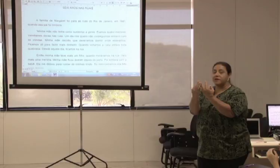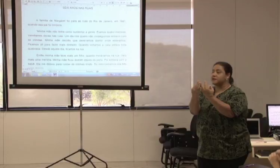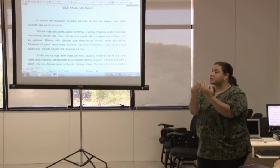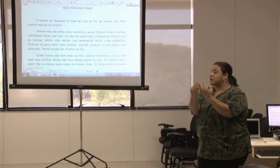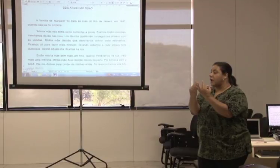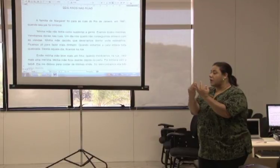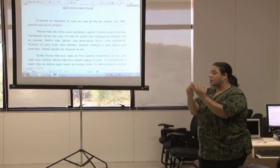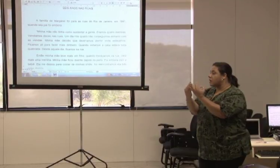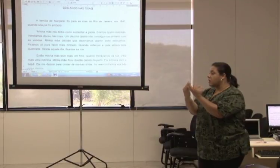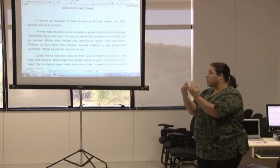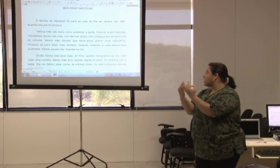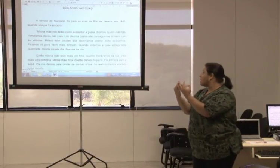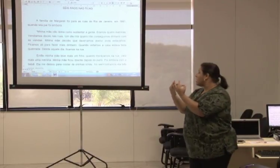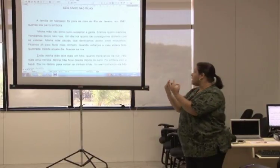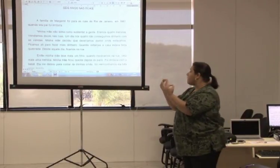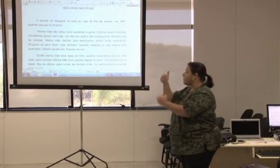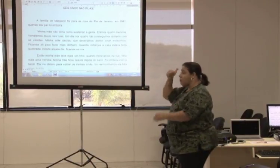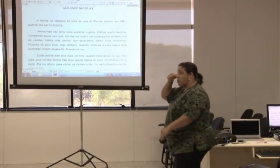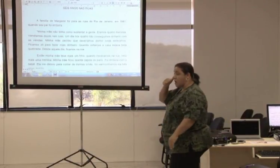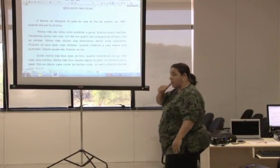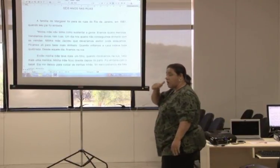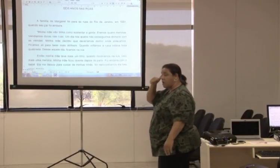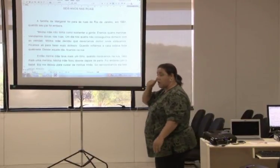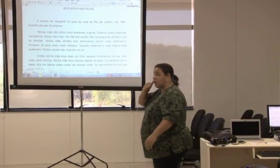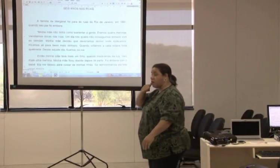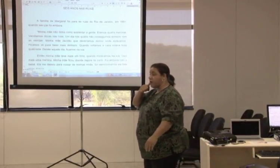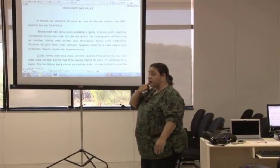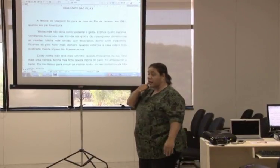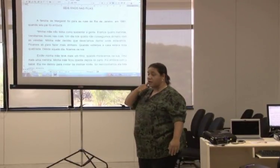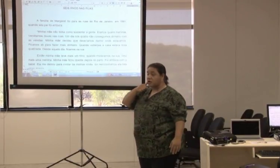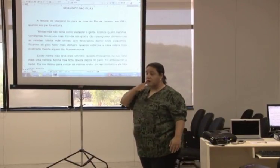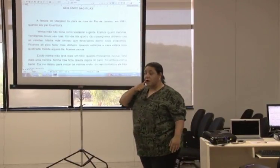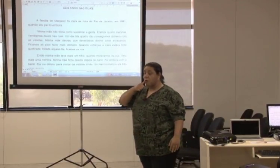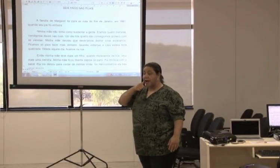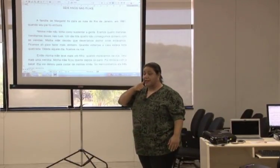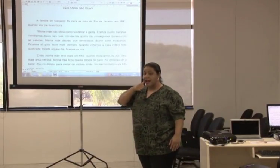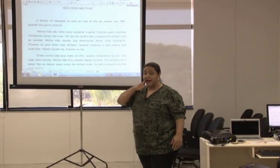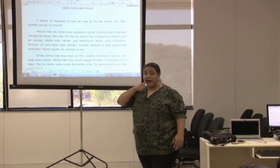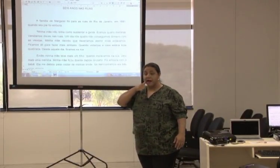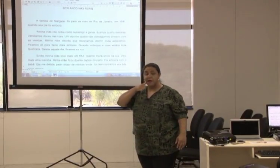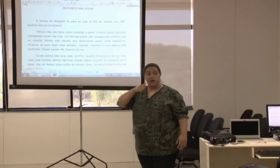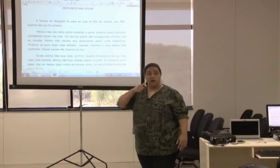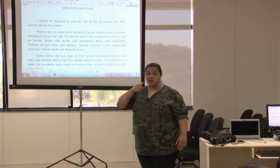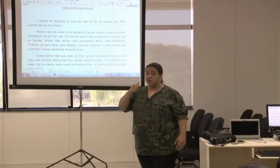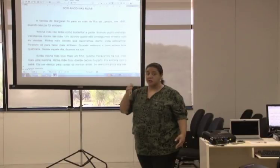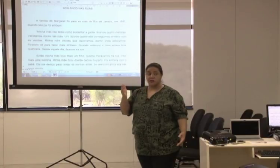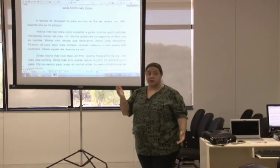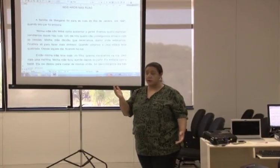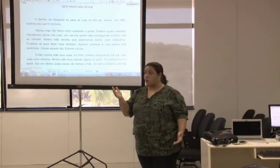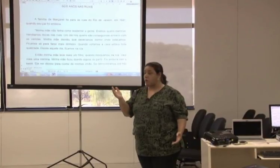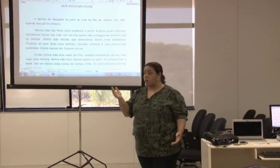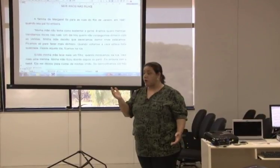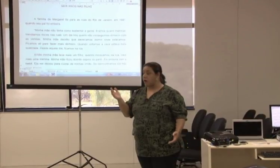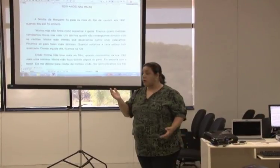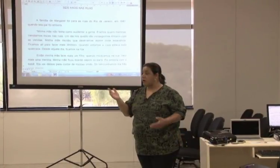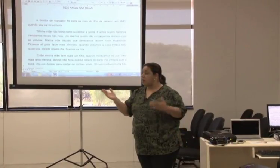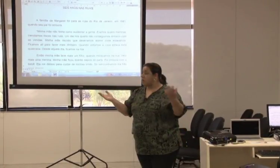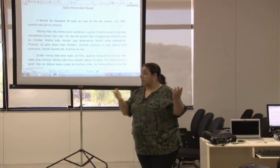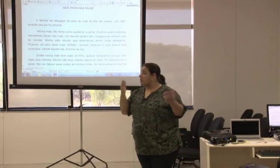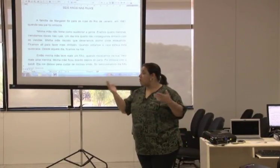fazer de quem? Mulher, porque Margarete termina com ETH, eu não sei identificar se é homem ou mulher. Para quem é